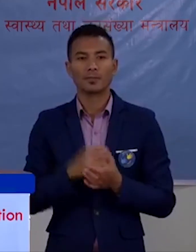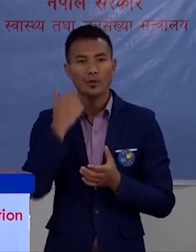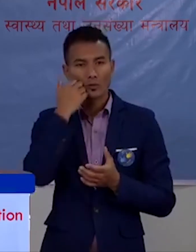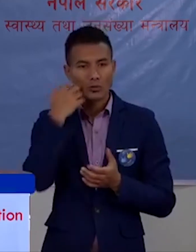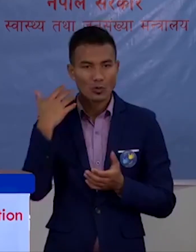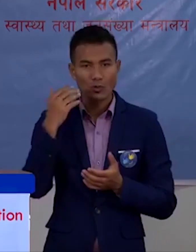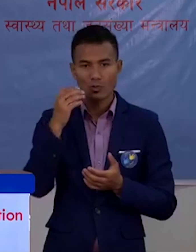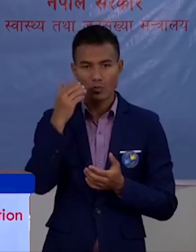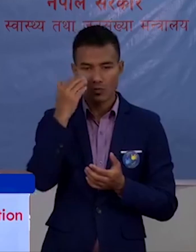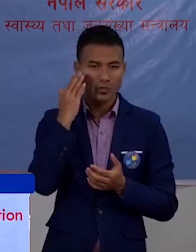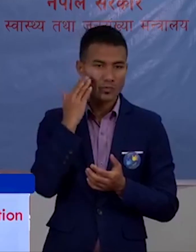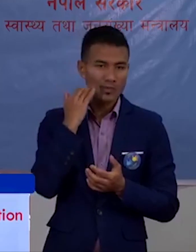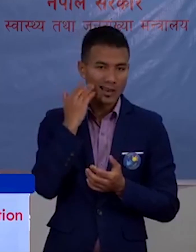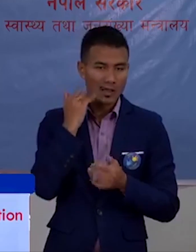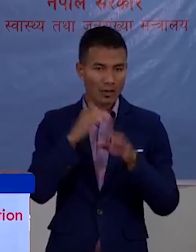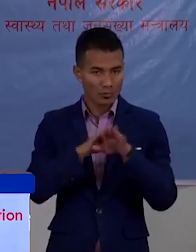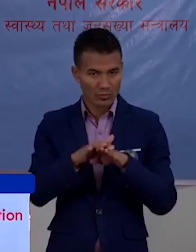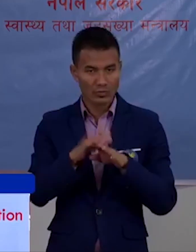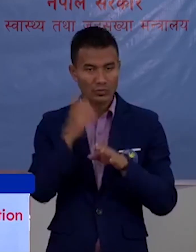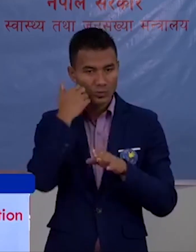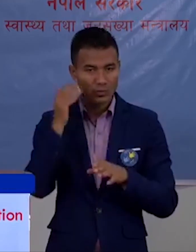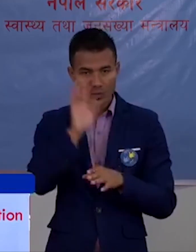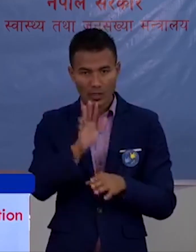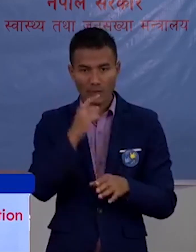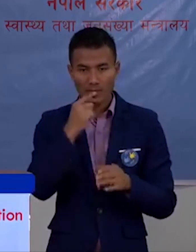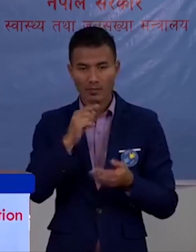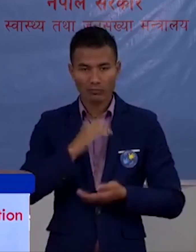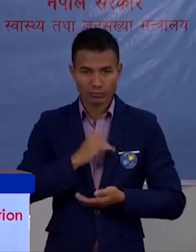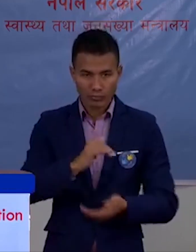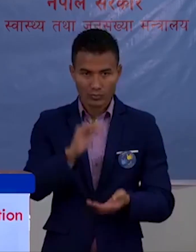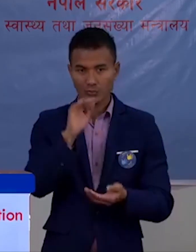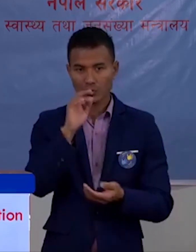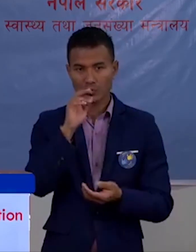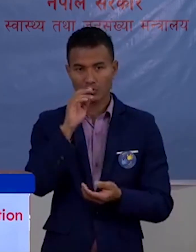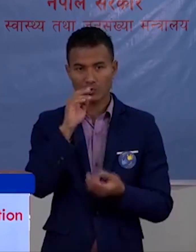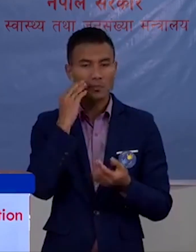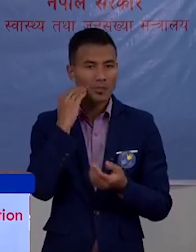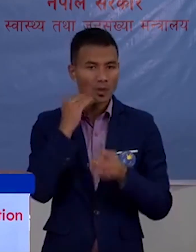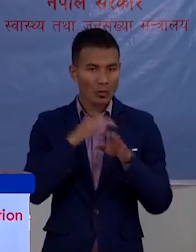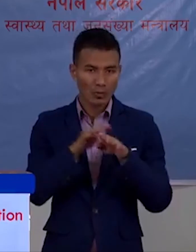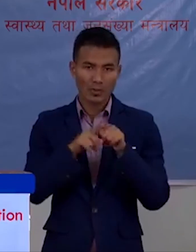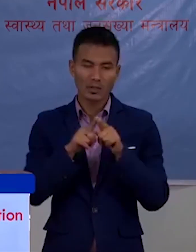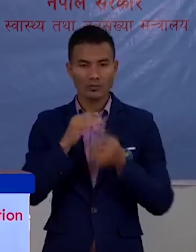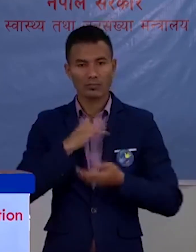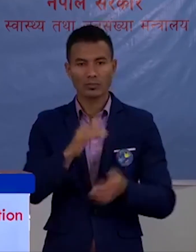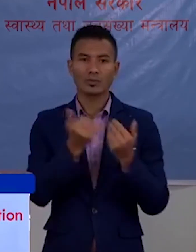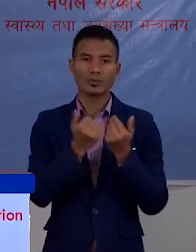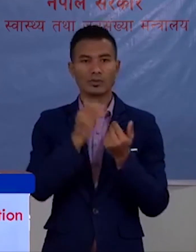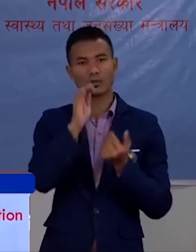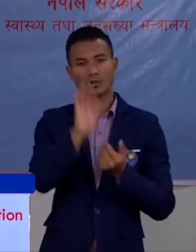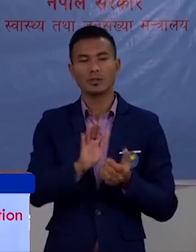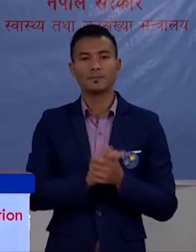ज्वरो आएका महिलाहरू जसलाई डेलिभरी हुनुपर्नेछ उहाँहरू पनि आएर डेलिभरी गर्न